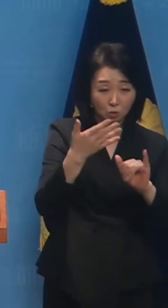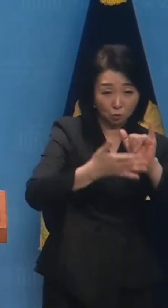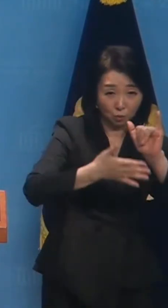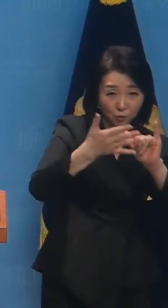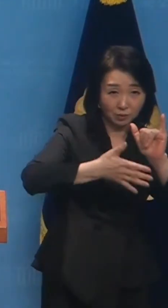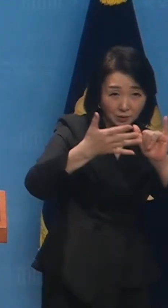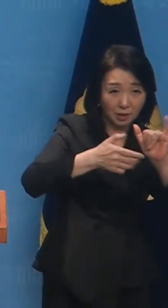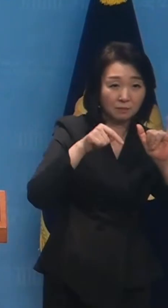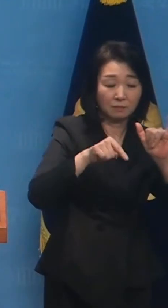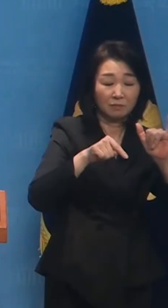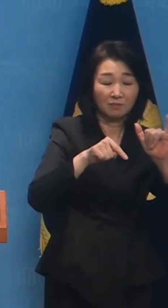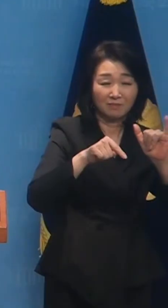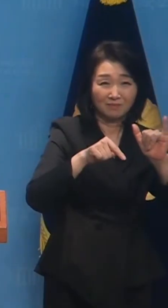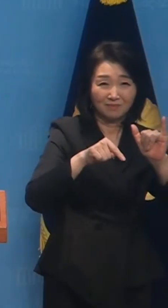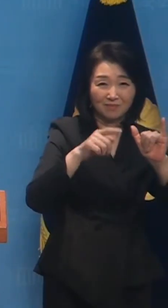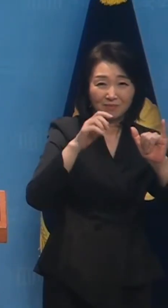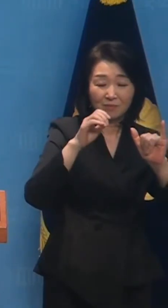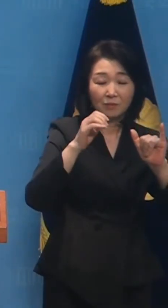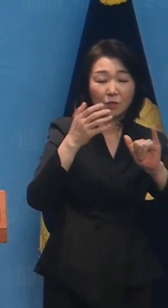채널 삭제